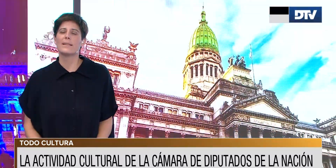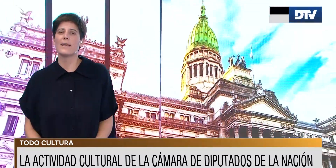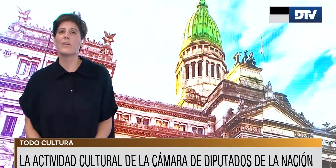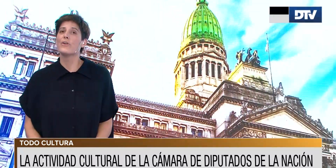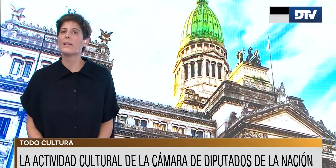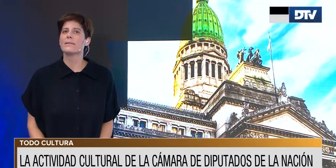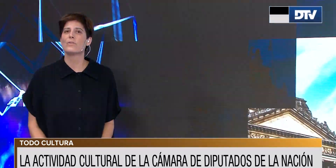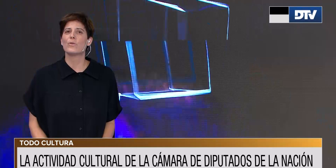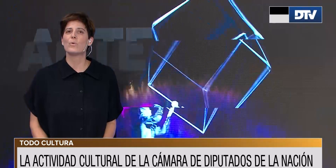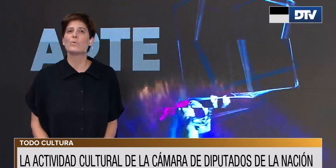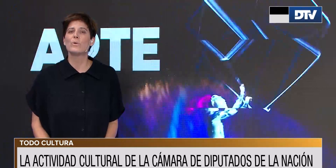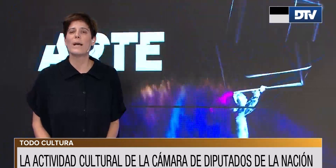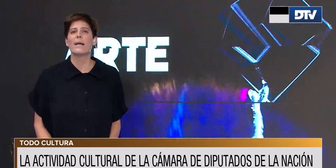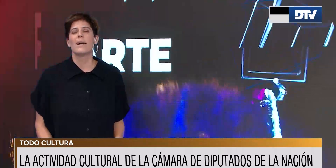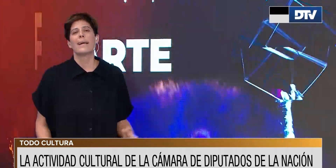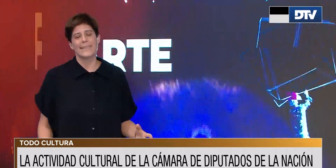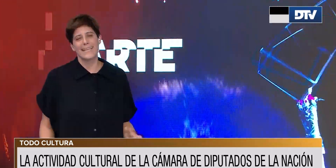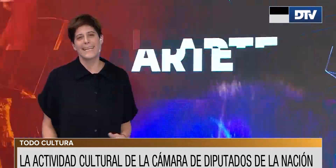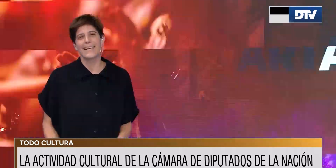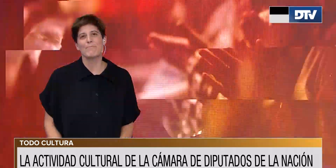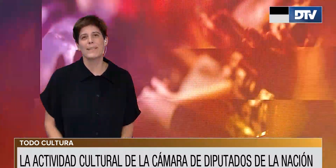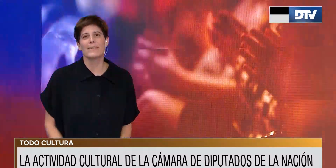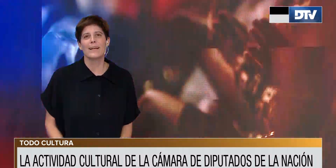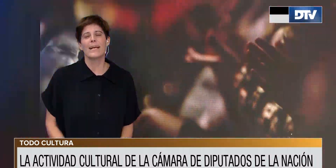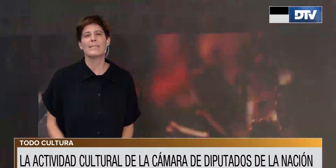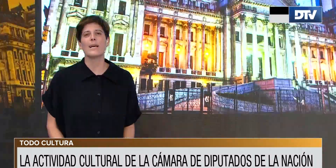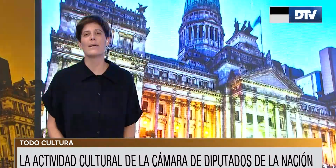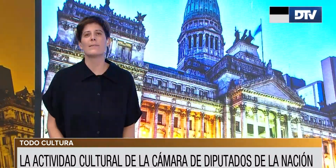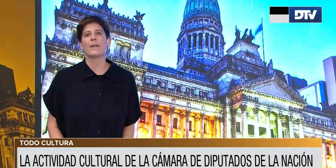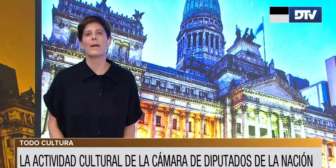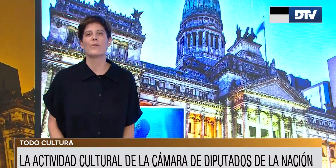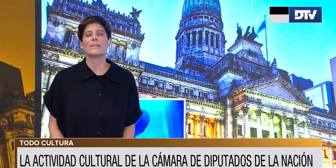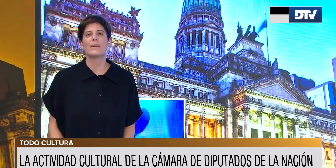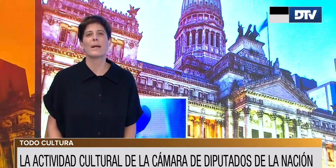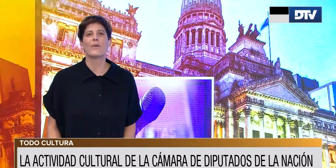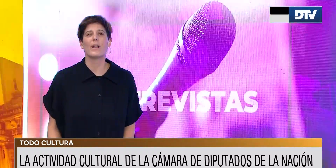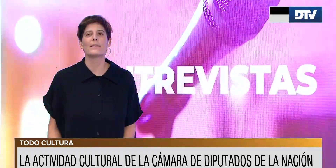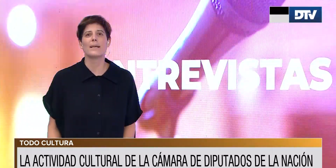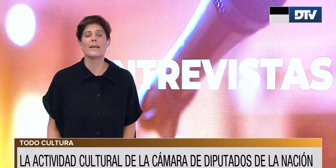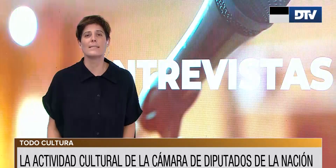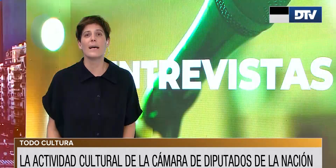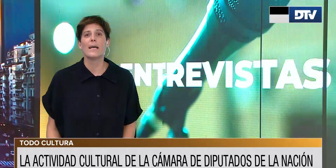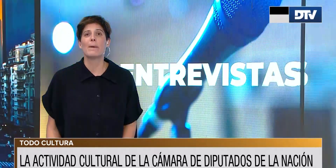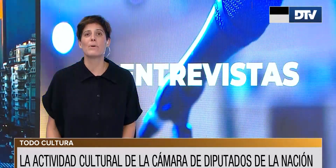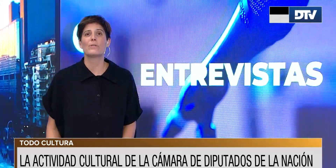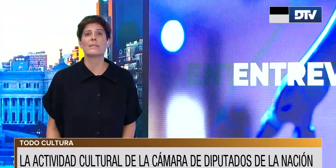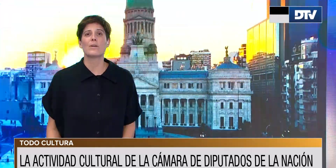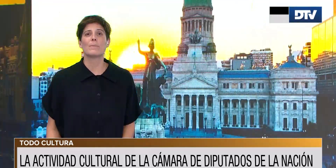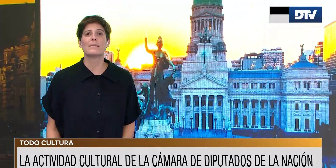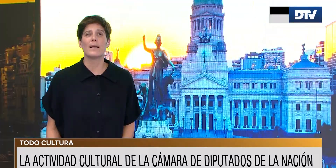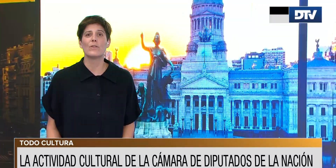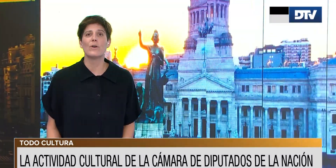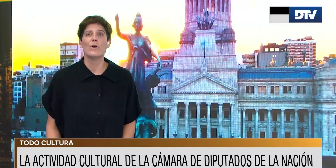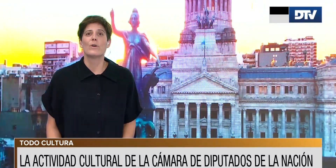tenemos en el día de hoy en este Todo Cultura. Gente que es parte de esta casa, trabajadores y trabajadoras de esta casa. Vamos a